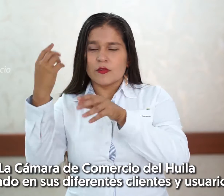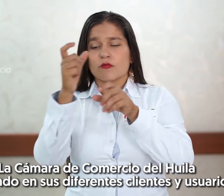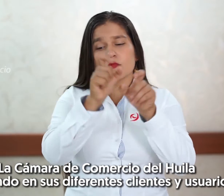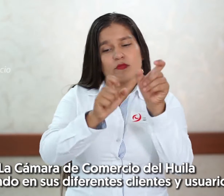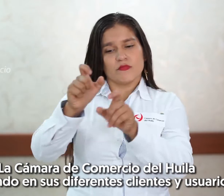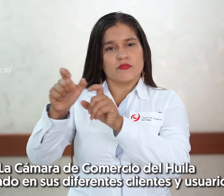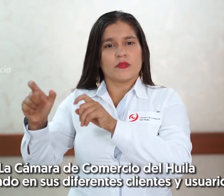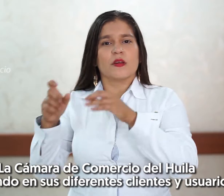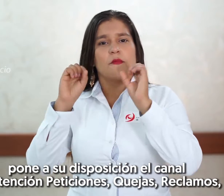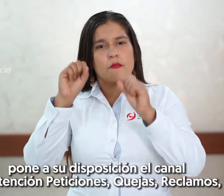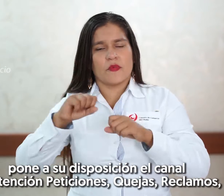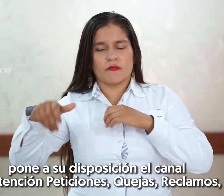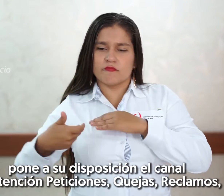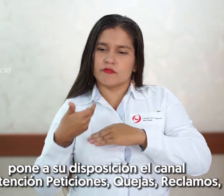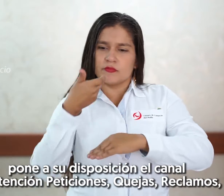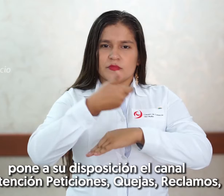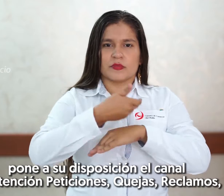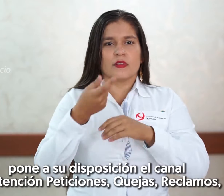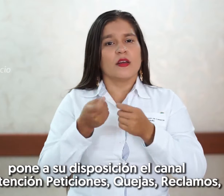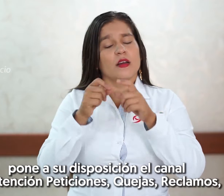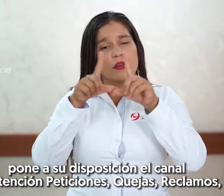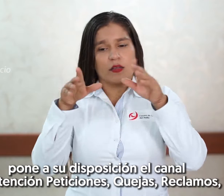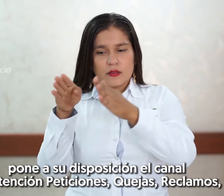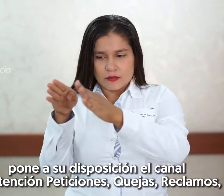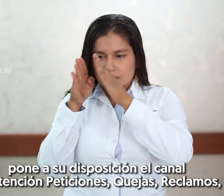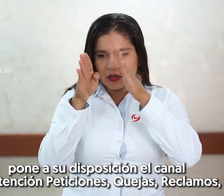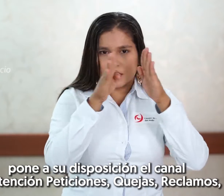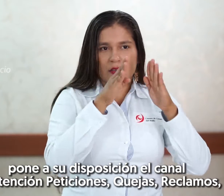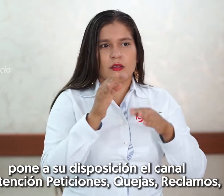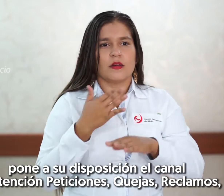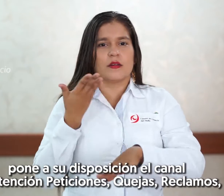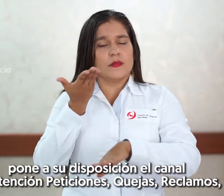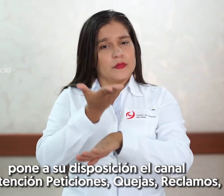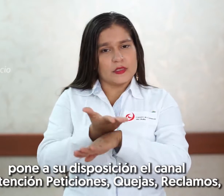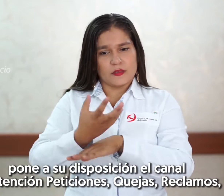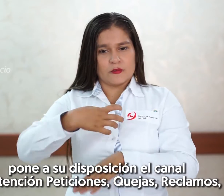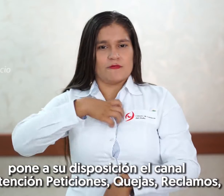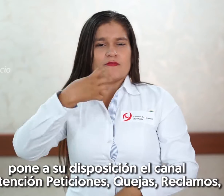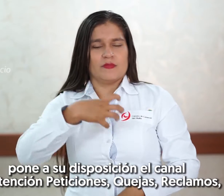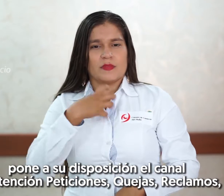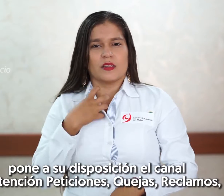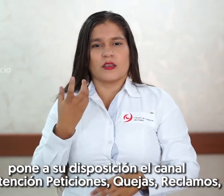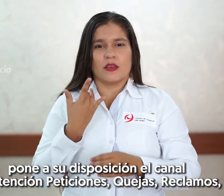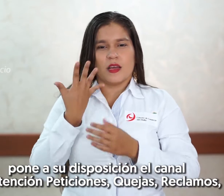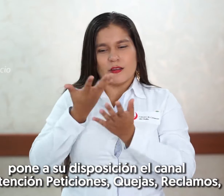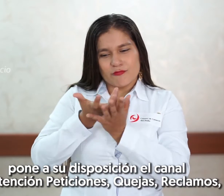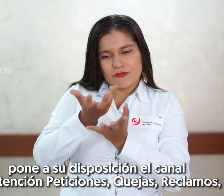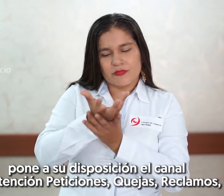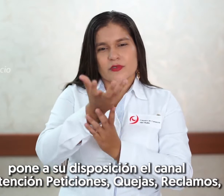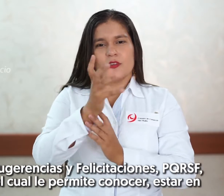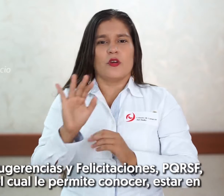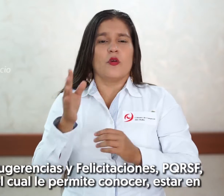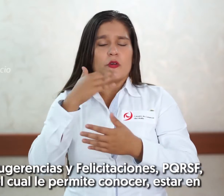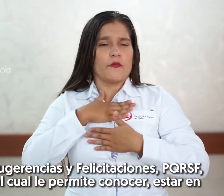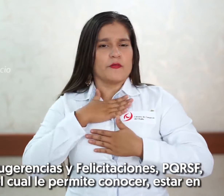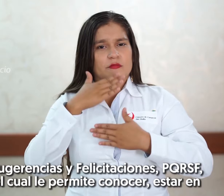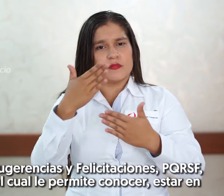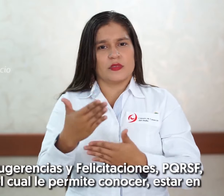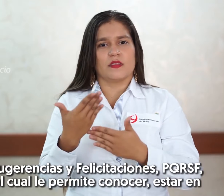clientes y usuarios, pone a su disposición el canal de atención Peticiones, Quejas, Reclamos, Sugerencias y Felicitaciones